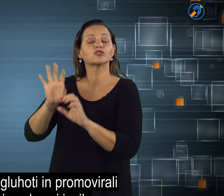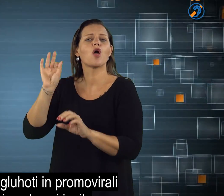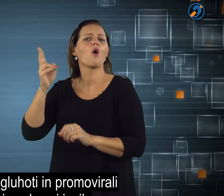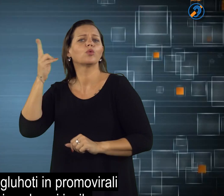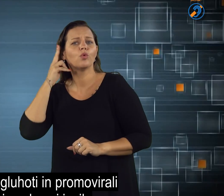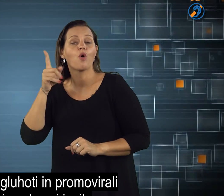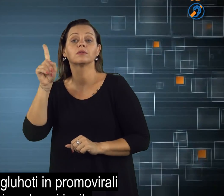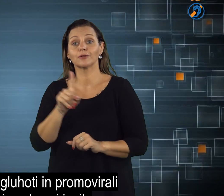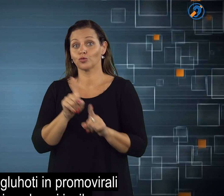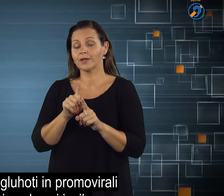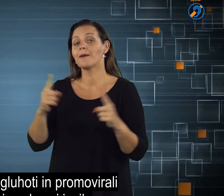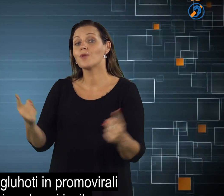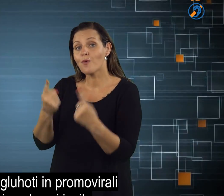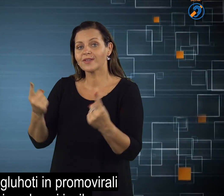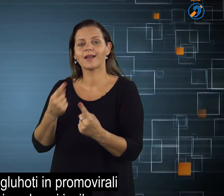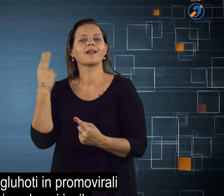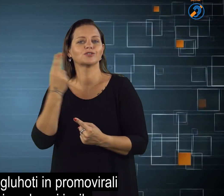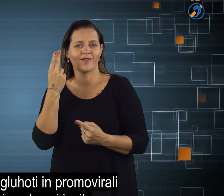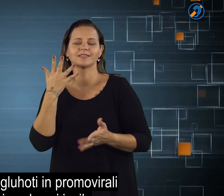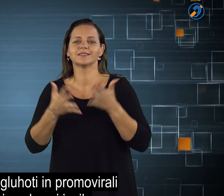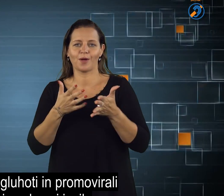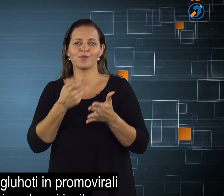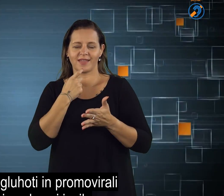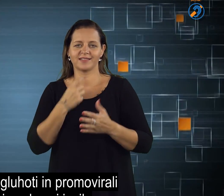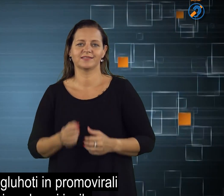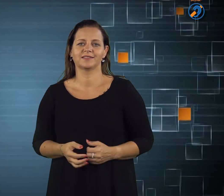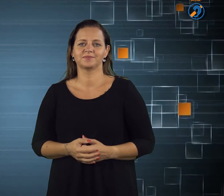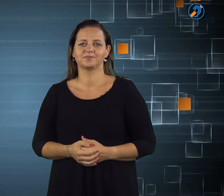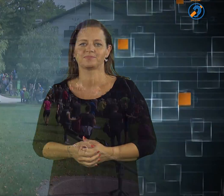promovirali slovenski znakovni jezik.